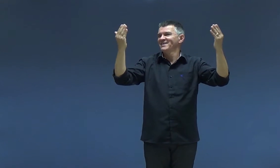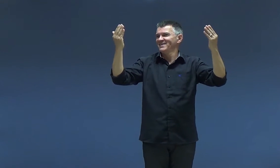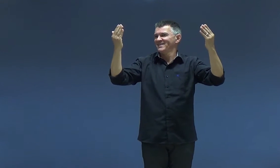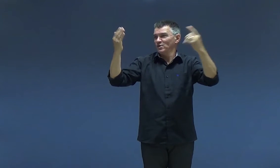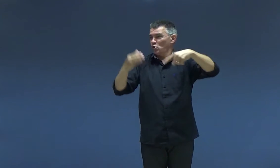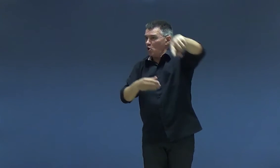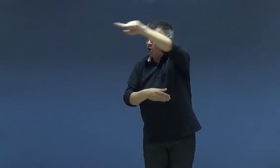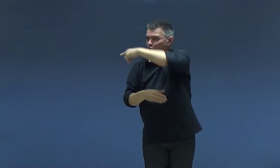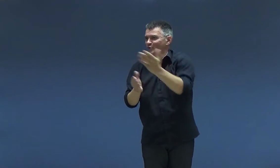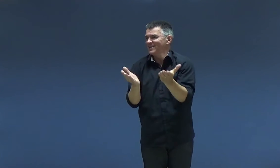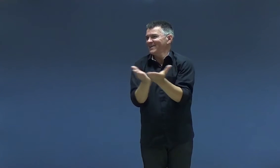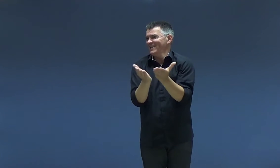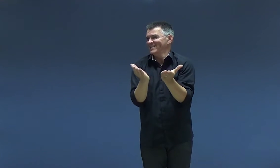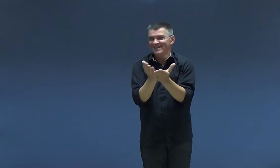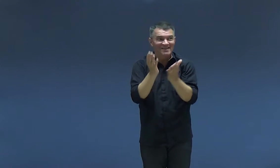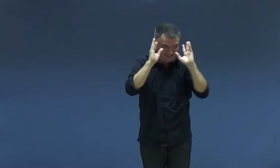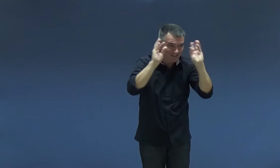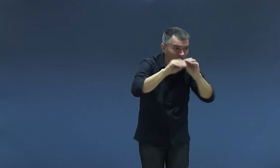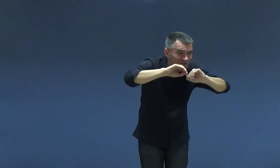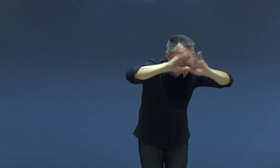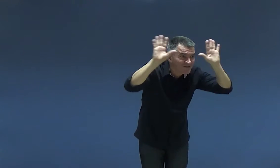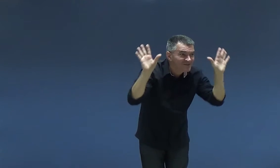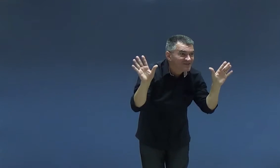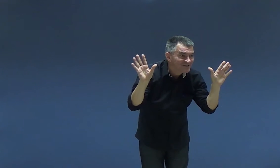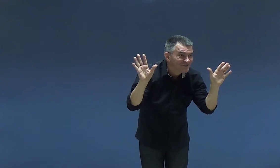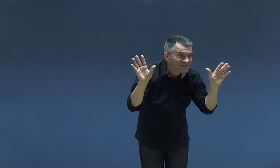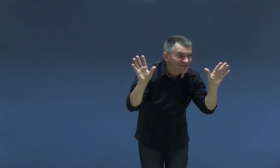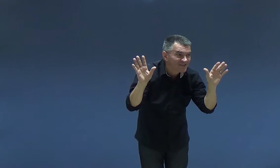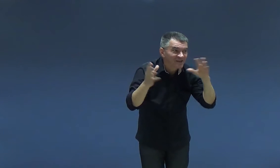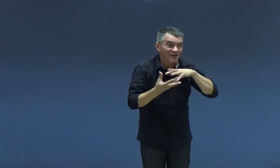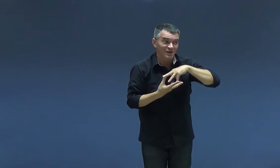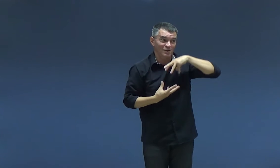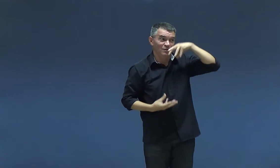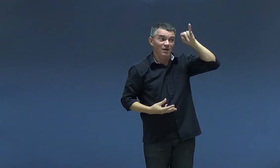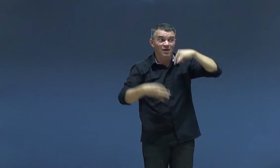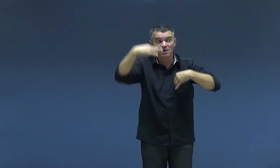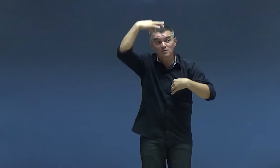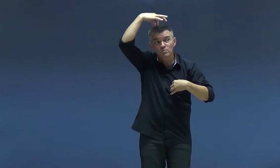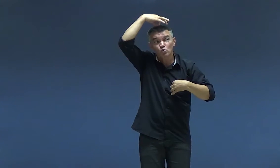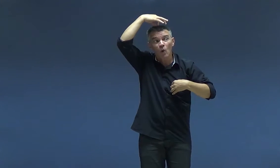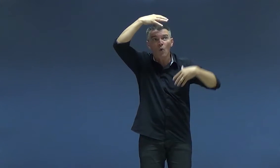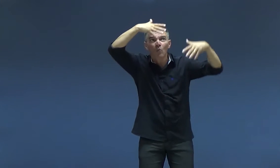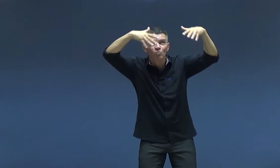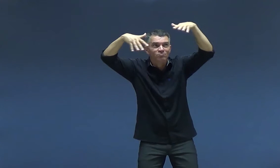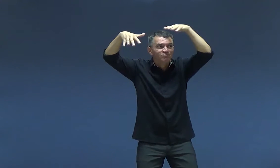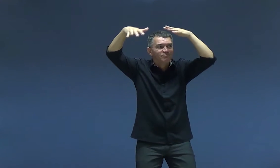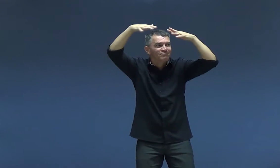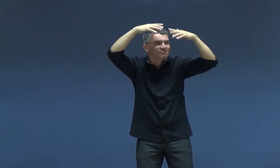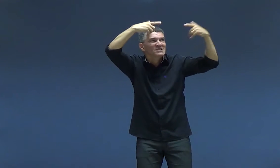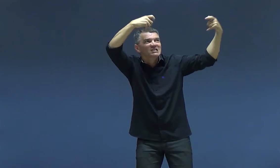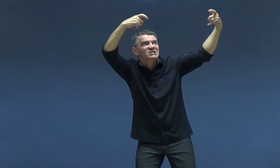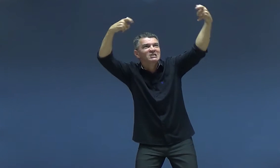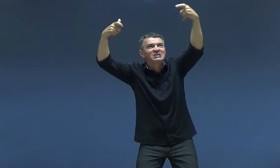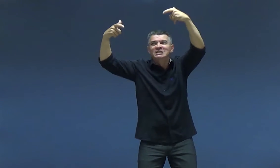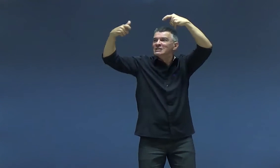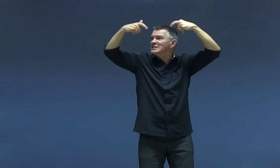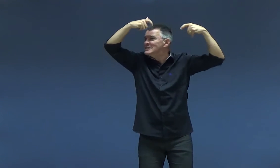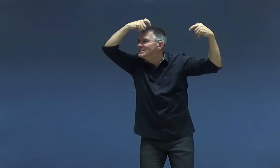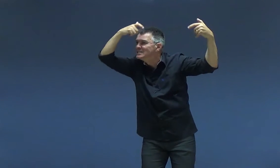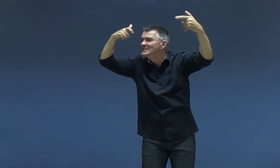ajuda a vencer aquilo. E nós somos crentes, é assim, não é? Então a nossa alma tem que estar em comunhão com o Espírito de Deus,